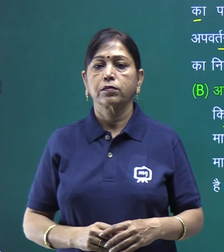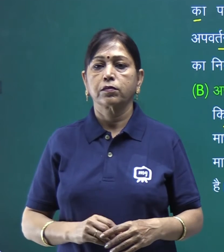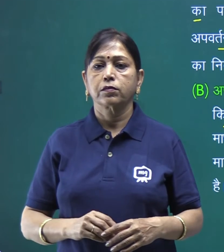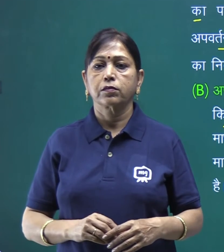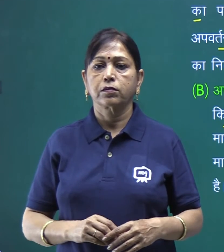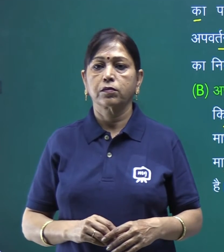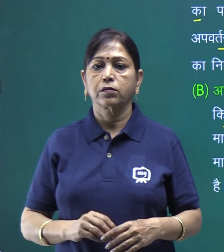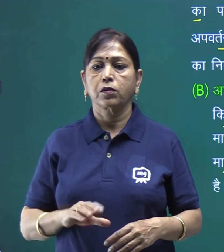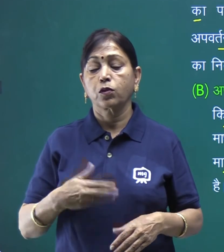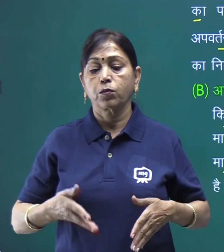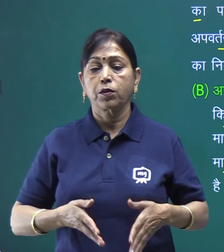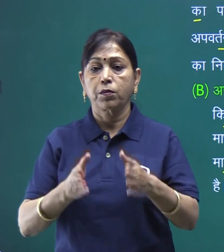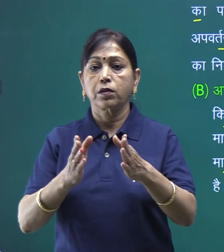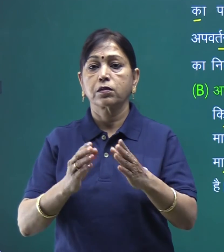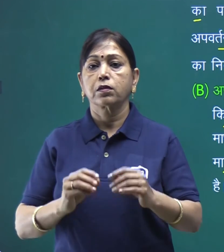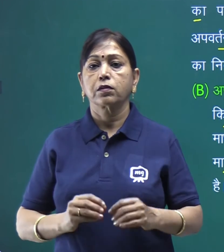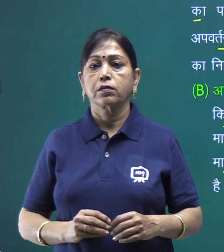तो अपने मार्ग से